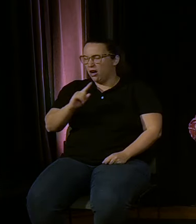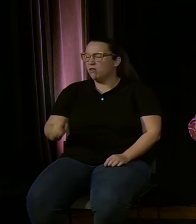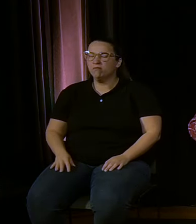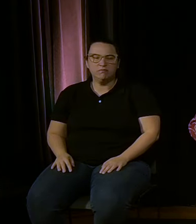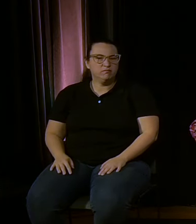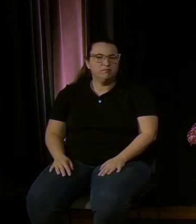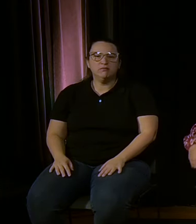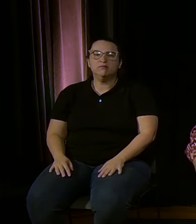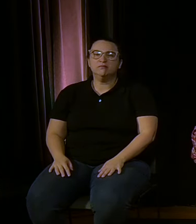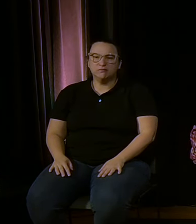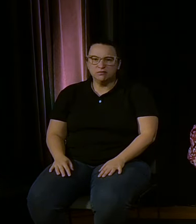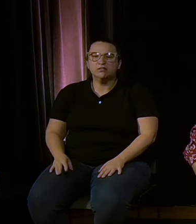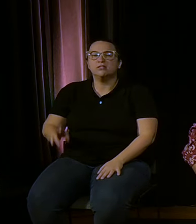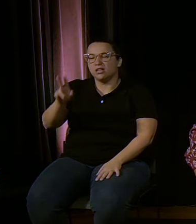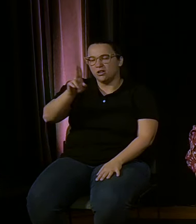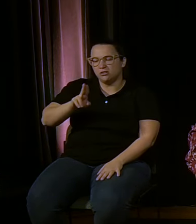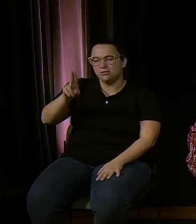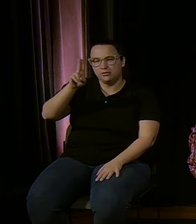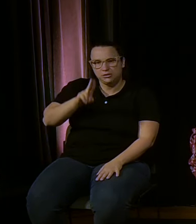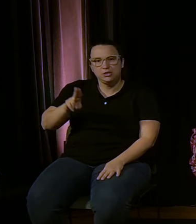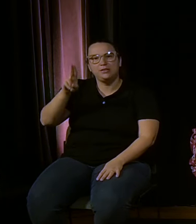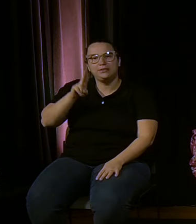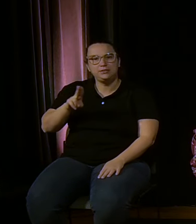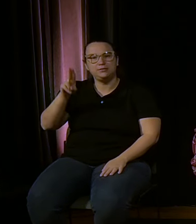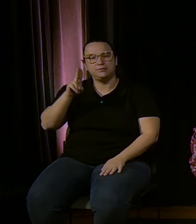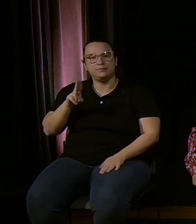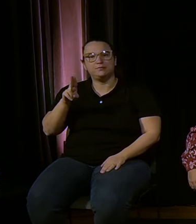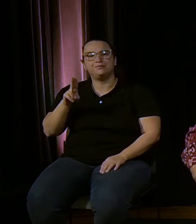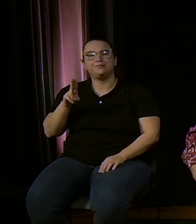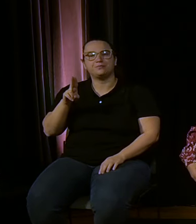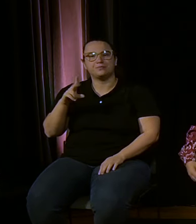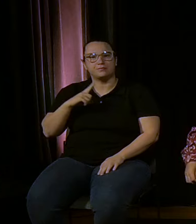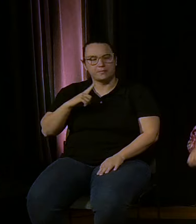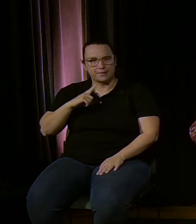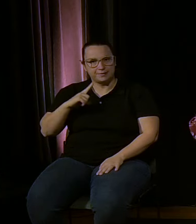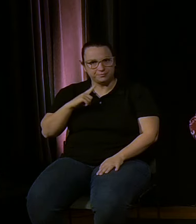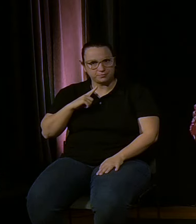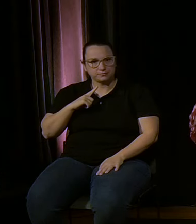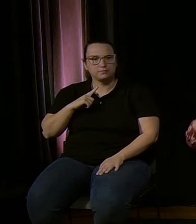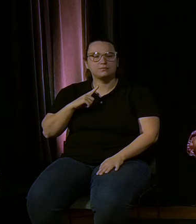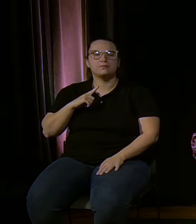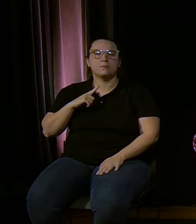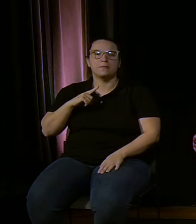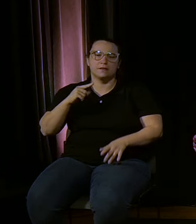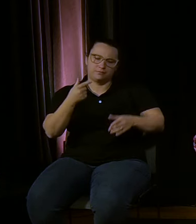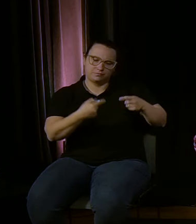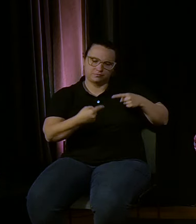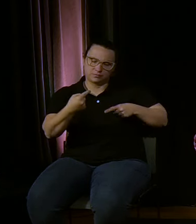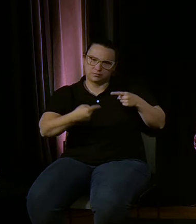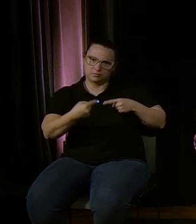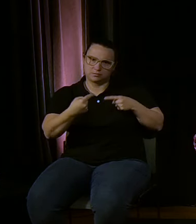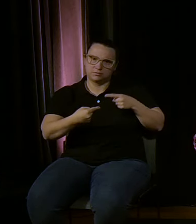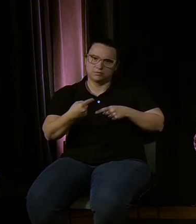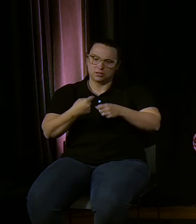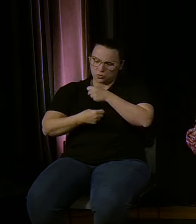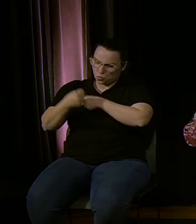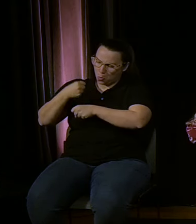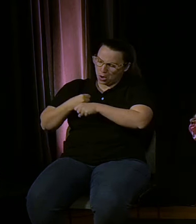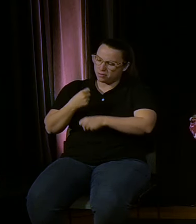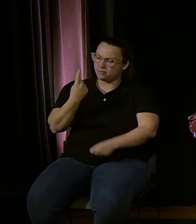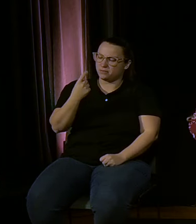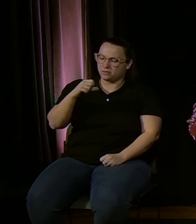E ela está utilizando dessas formações que estão ali, inclusive em disputa desde os anos